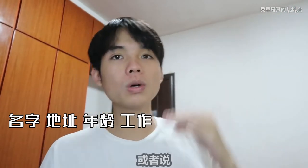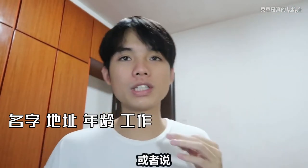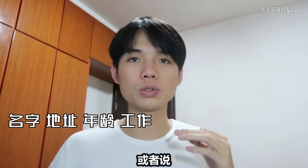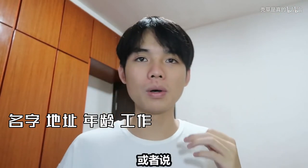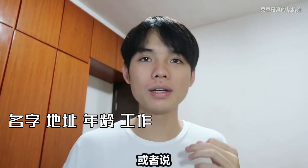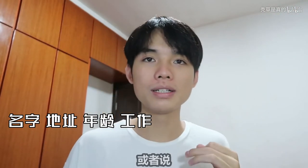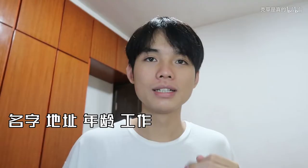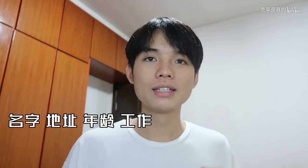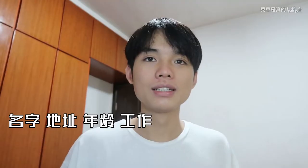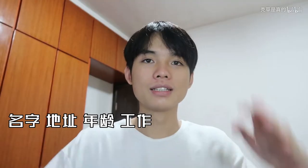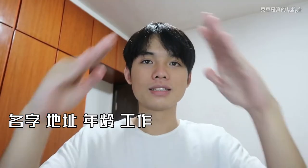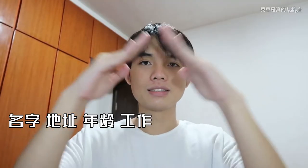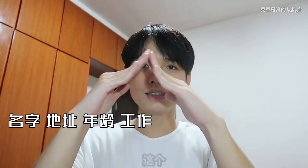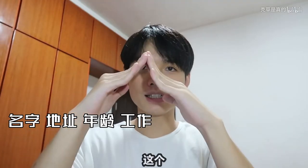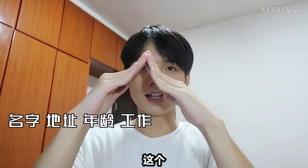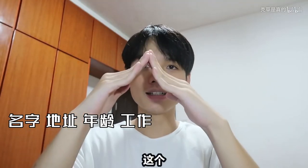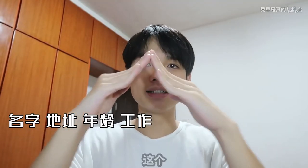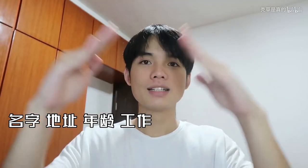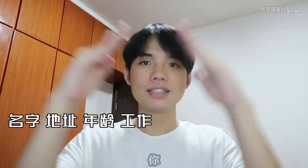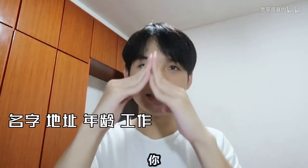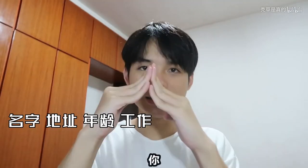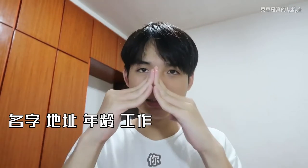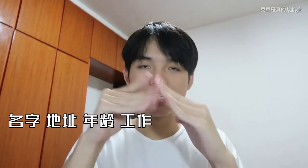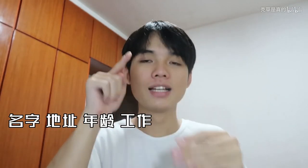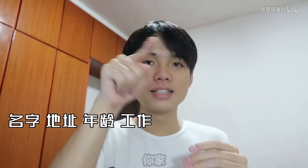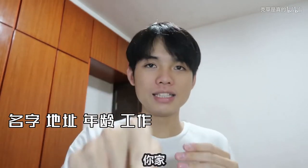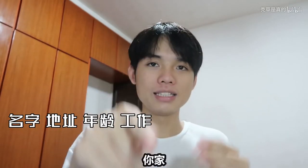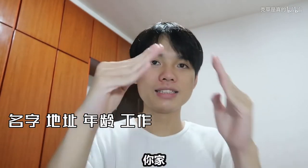或者说这个你家